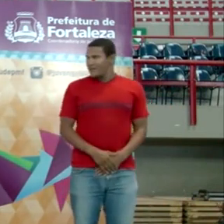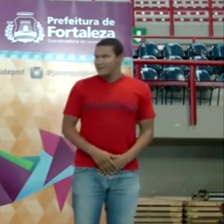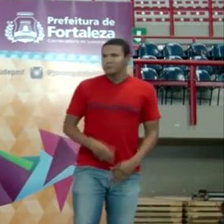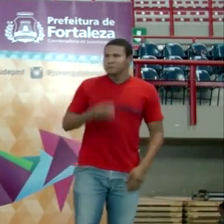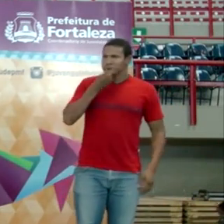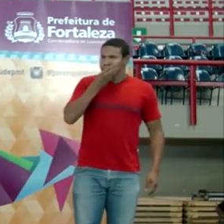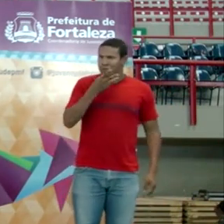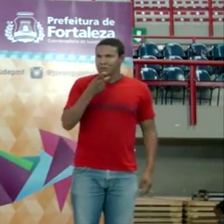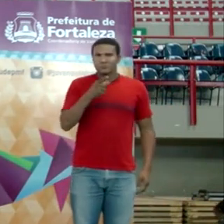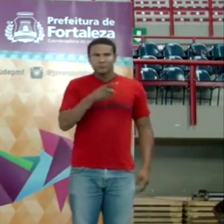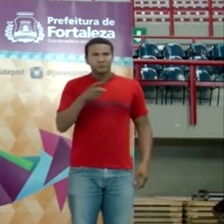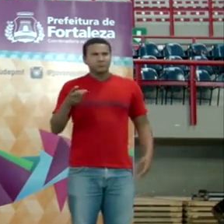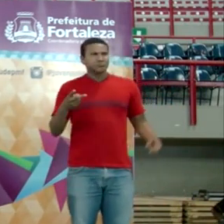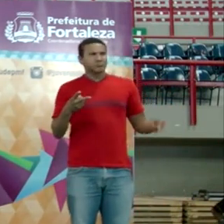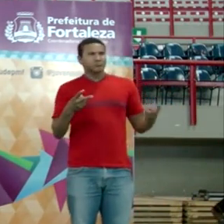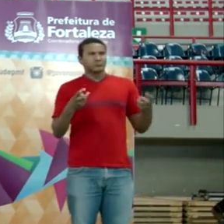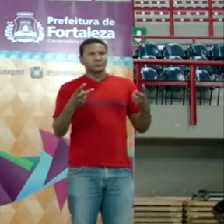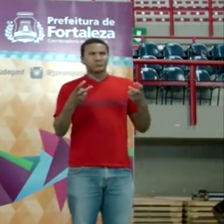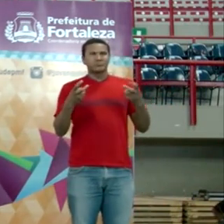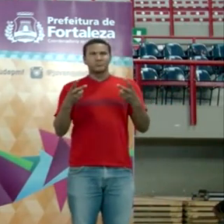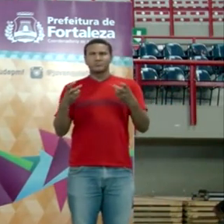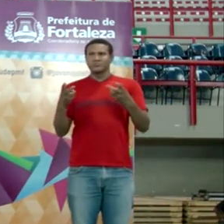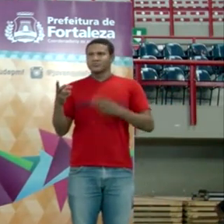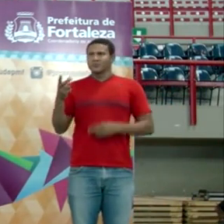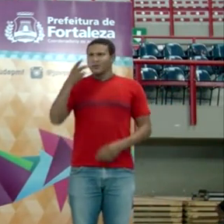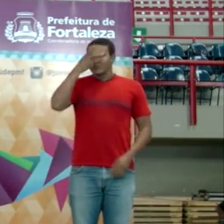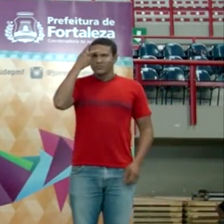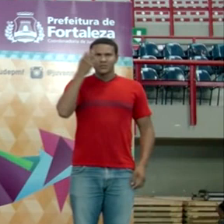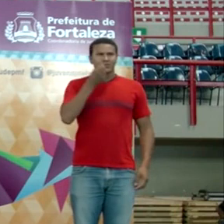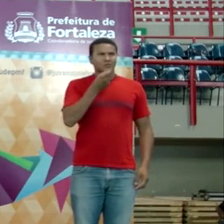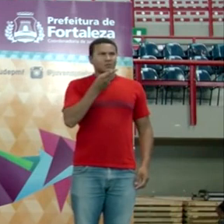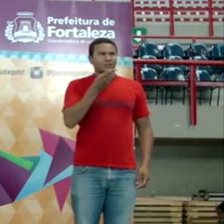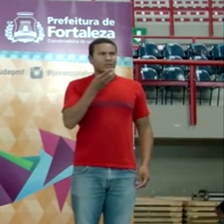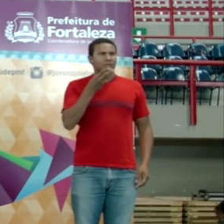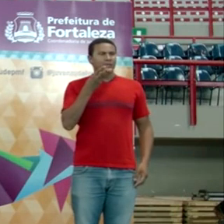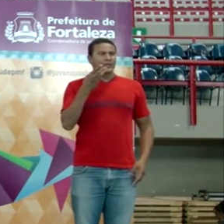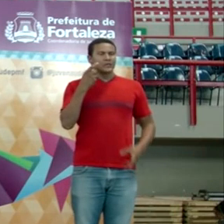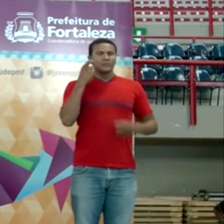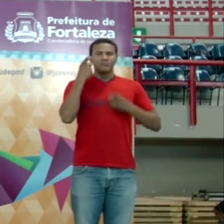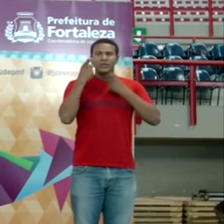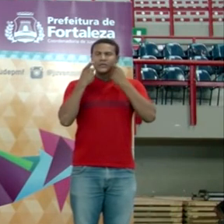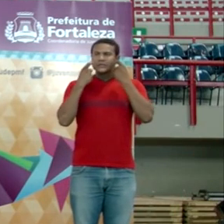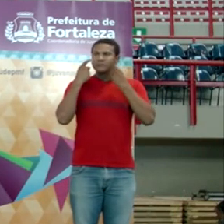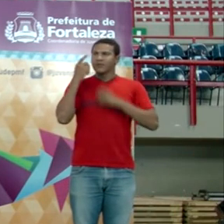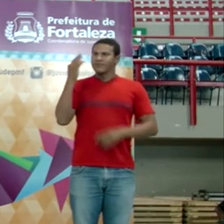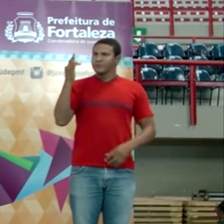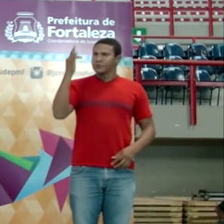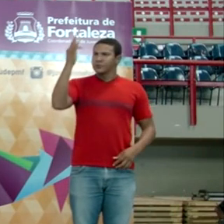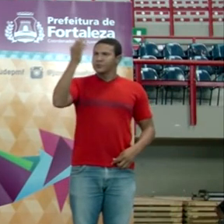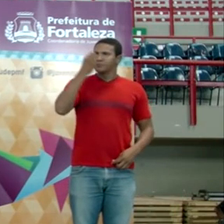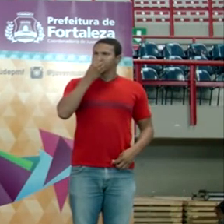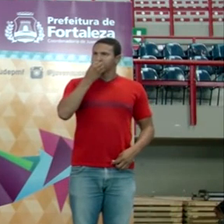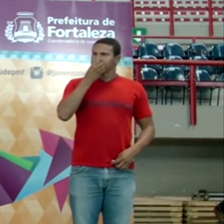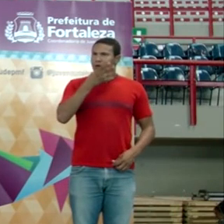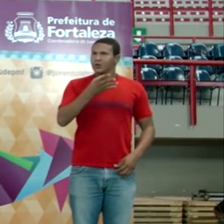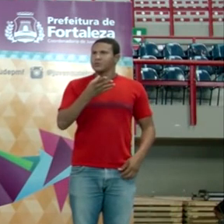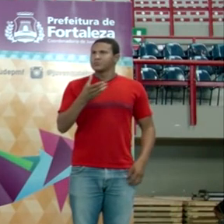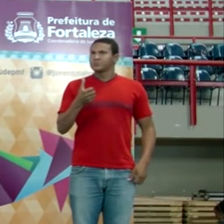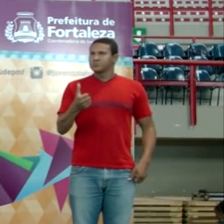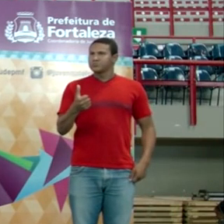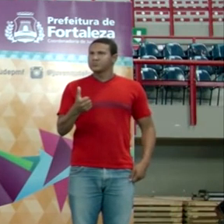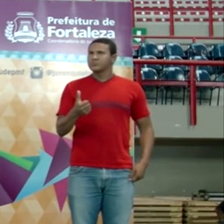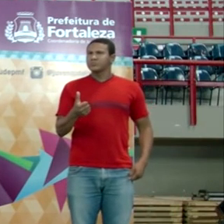Coisa boa é a gente perceber a quantidade de pessoas que estão preocupadas com o futuro. A gente sabe